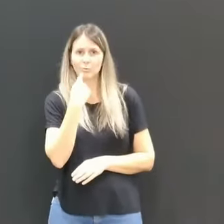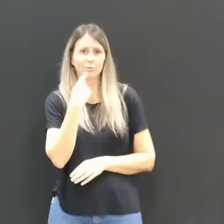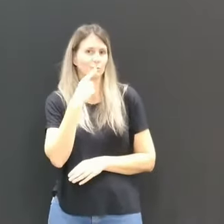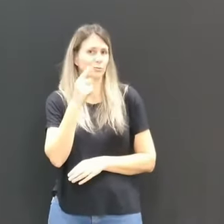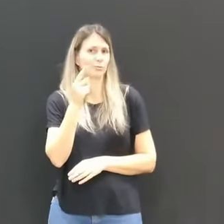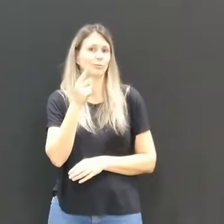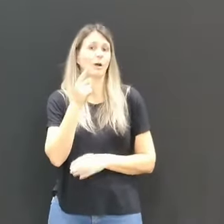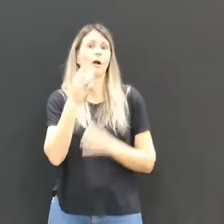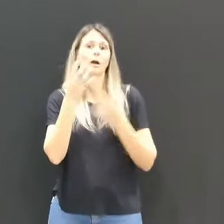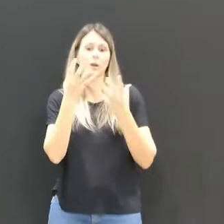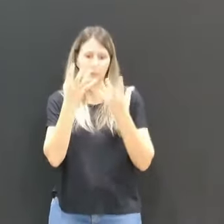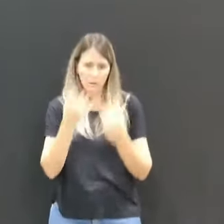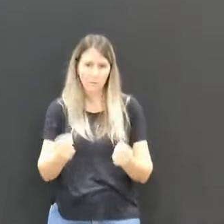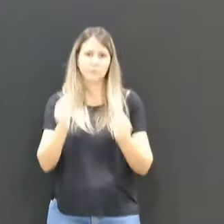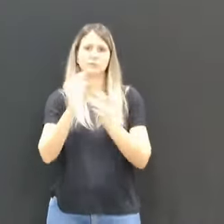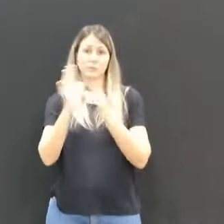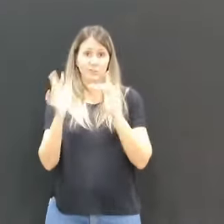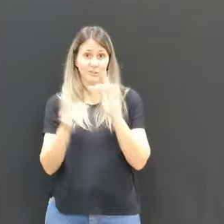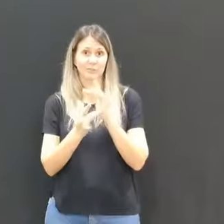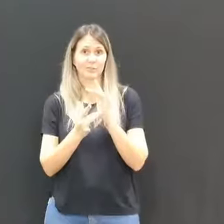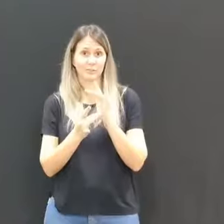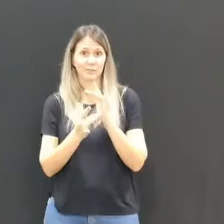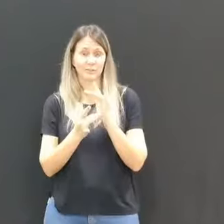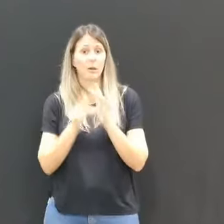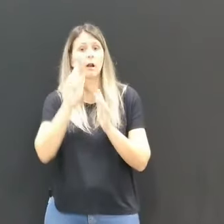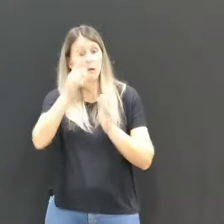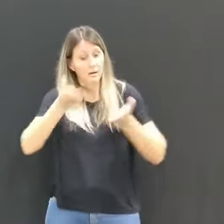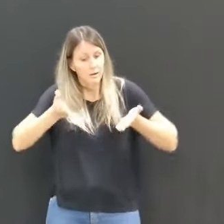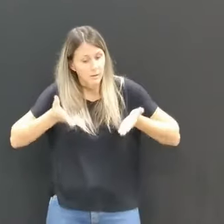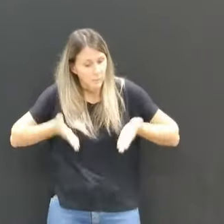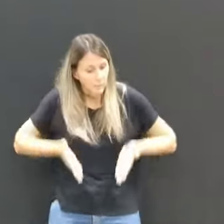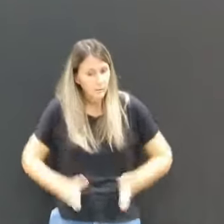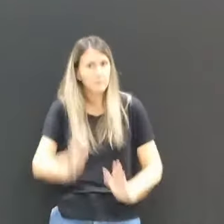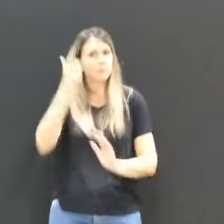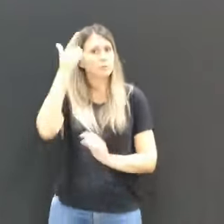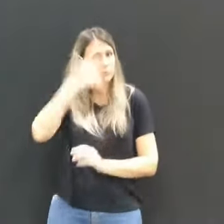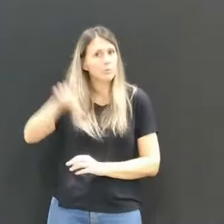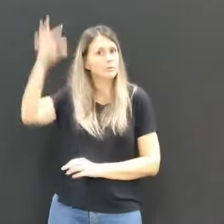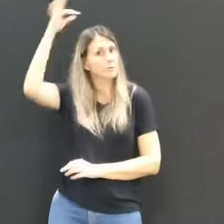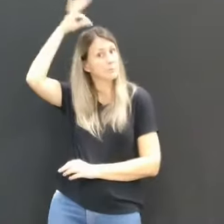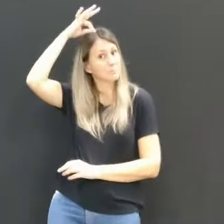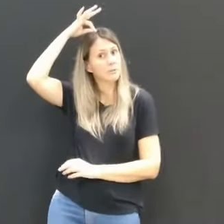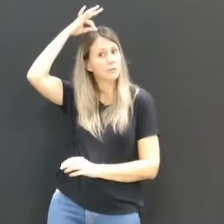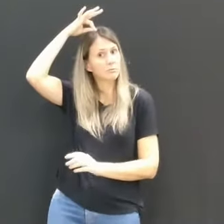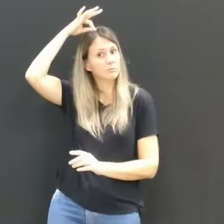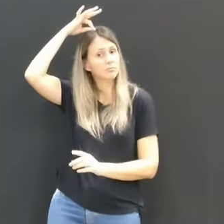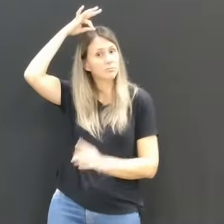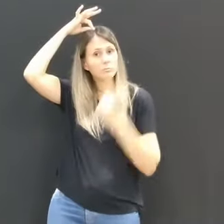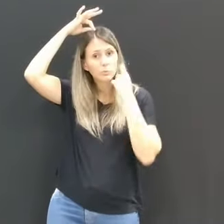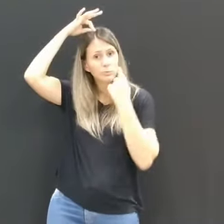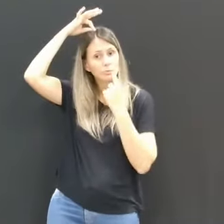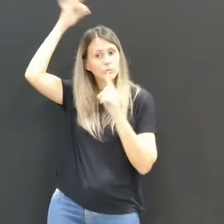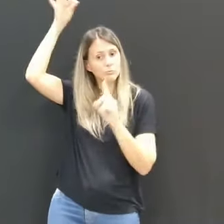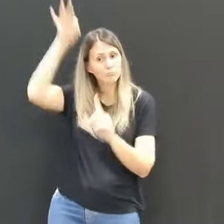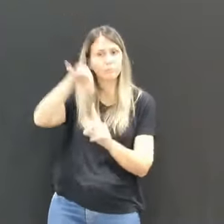filho. Aí ele aceitou Jesus na vida dele. Ele nasceu de novo, você consegue entender? Quando a pessoa aceita